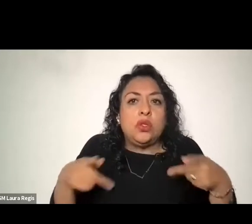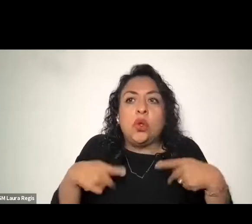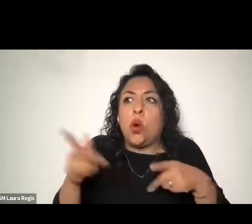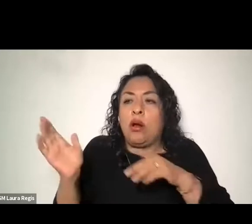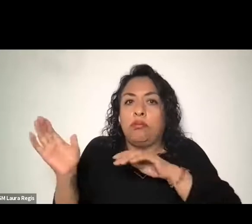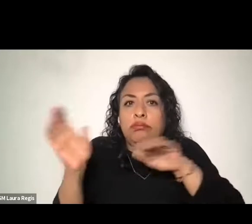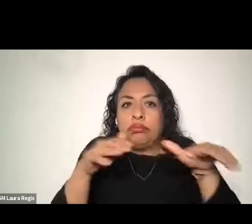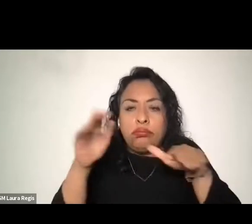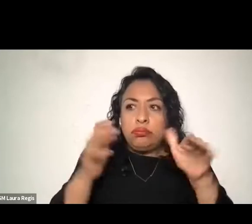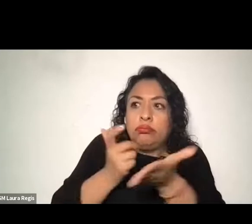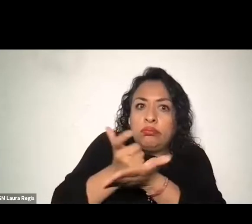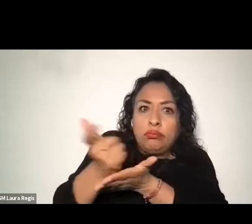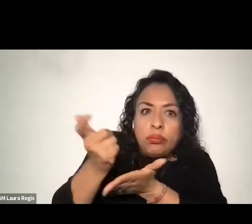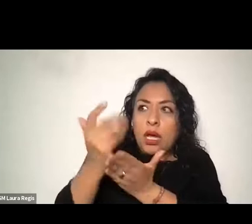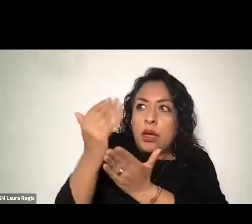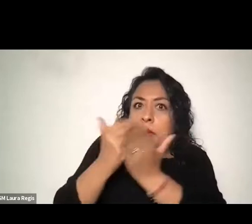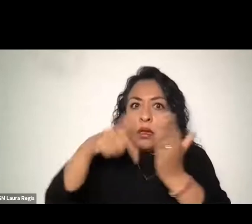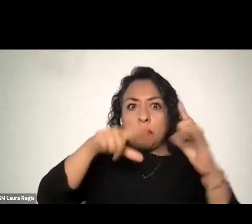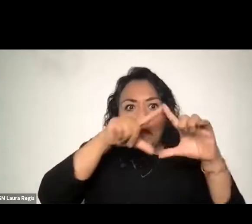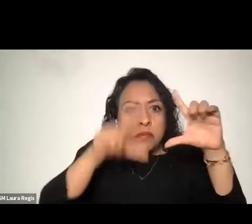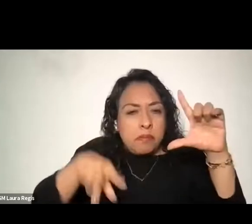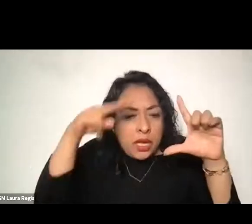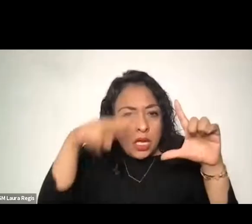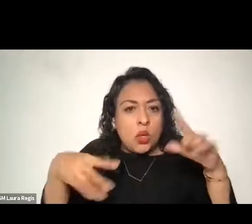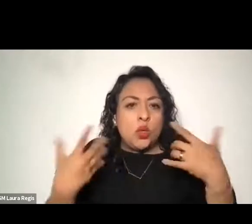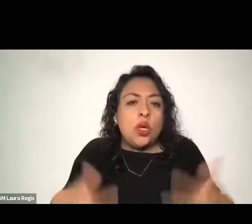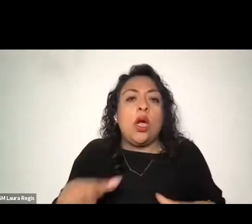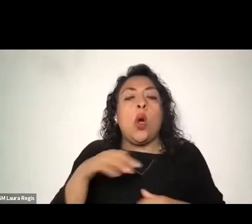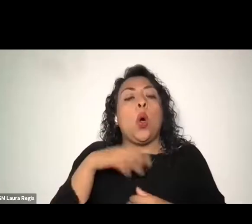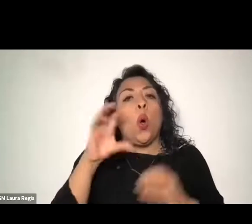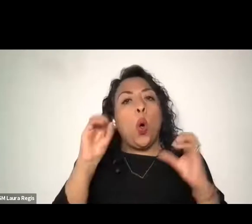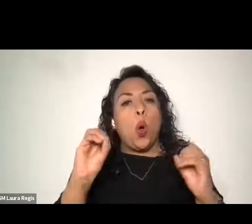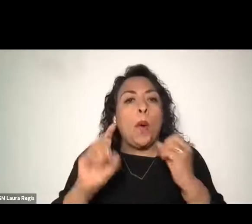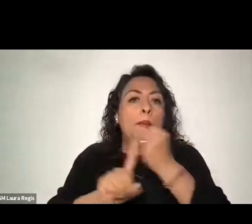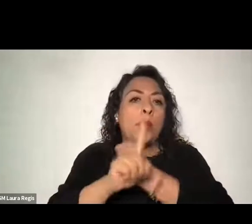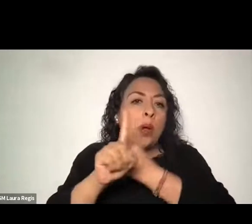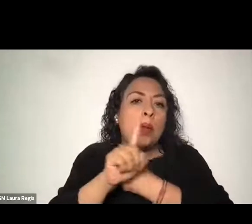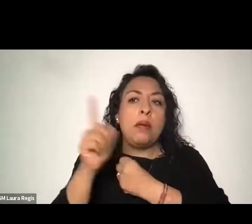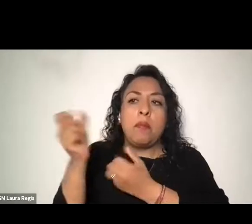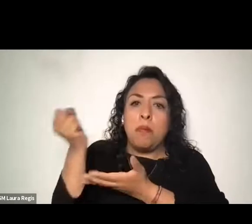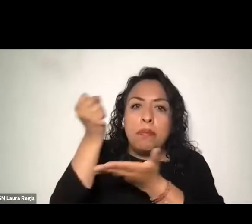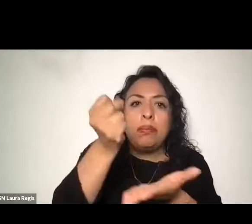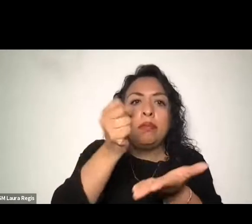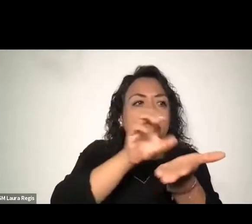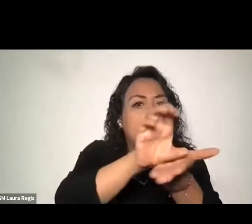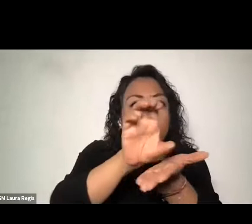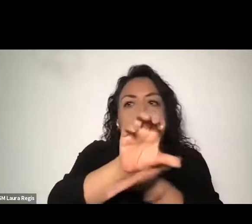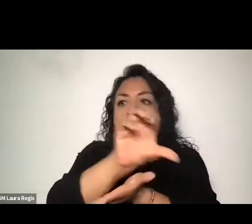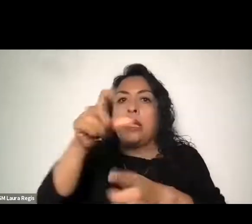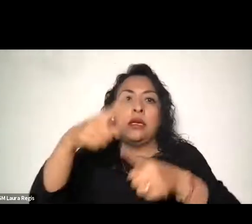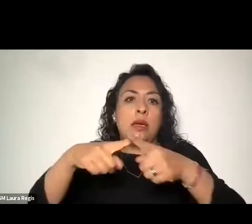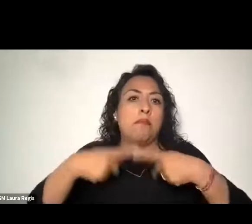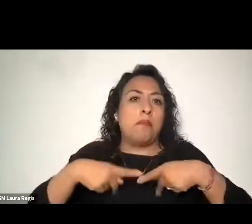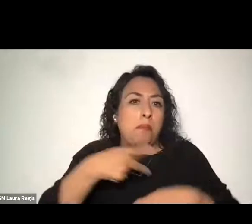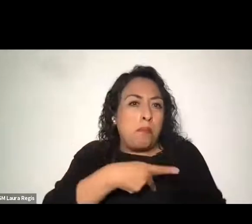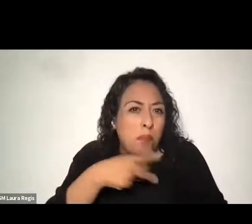contratada, asalariada en nuestro país, que puede afectarse el monto que se destina a la población más pobre,